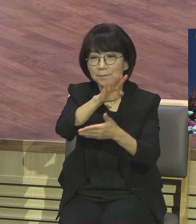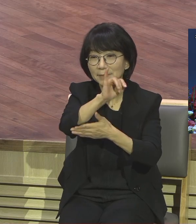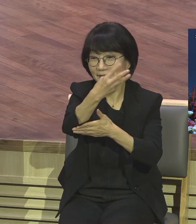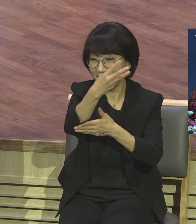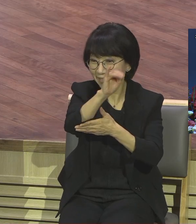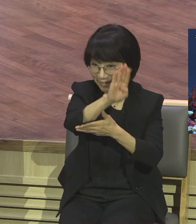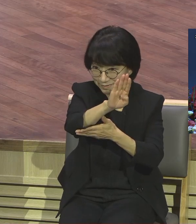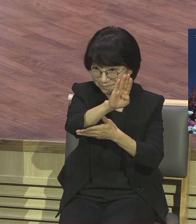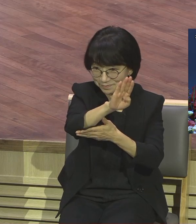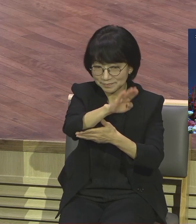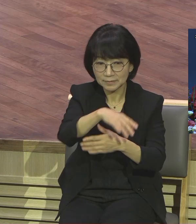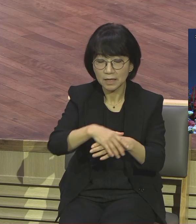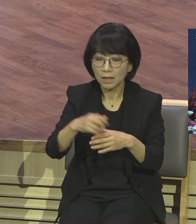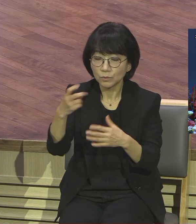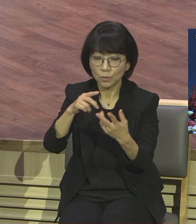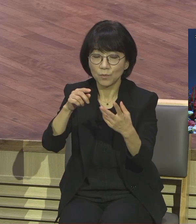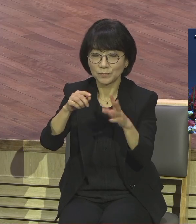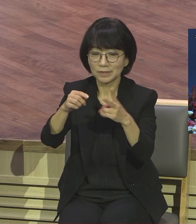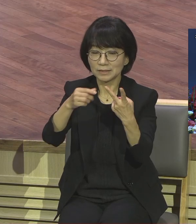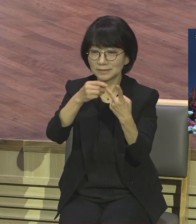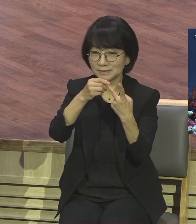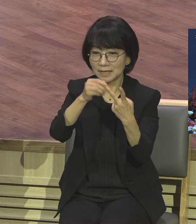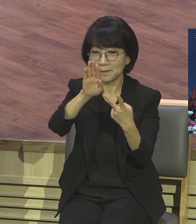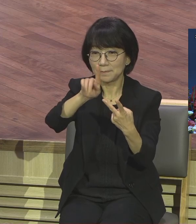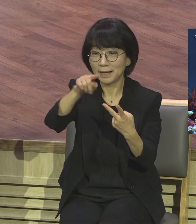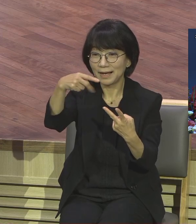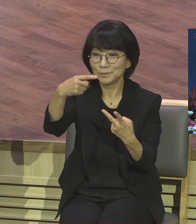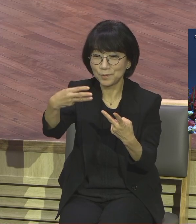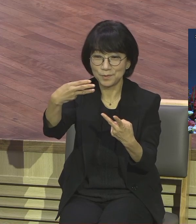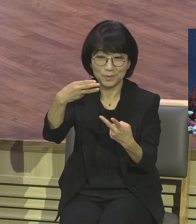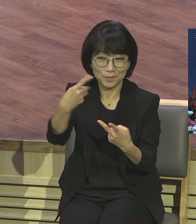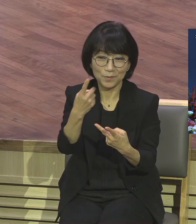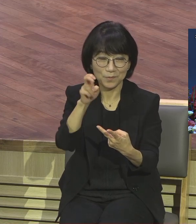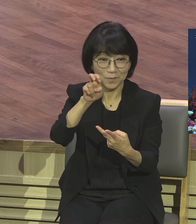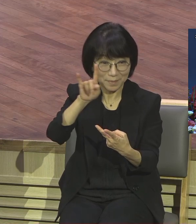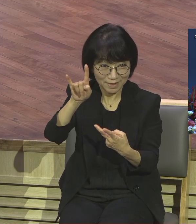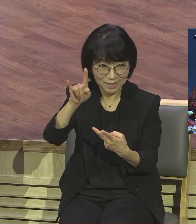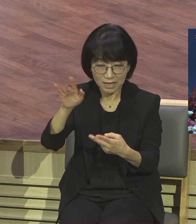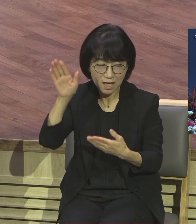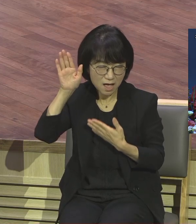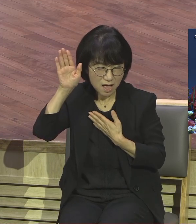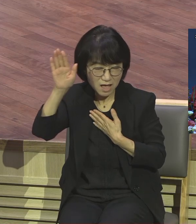가 순교하다가 아르메니아에서 순교합니다. 다 순교합니다. 복음 전하다가.